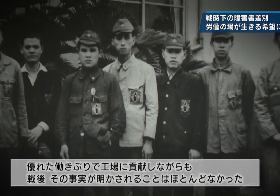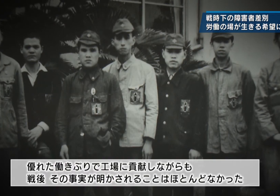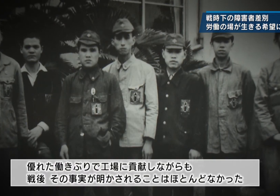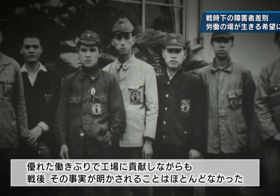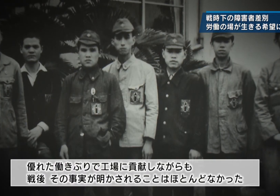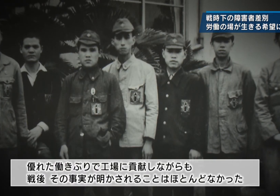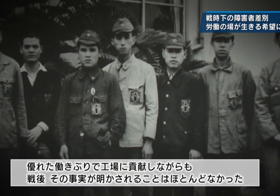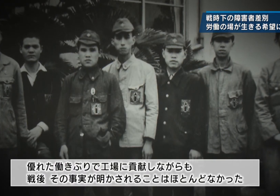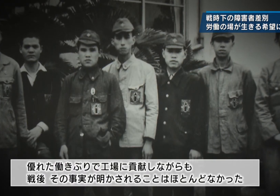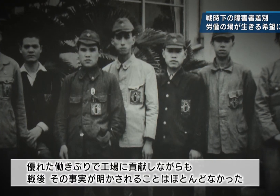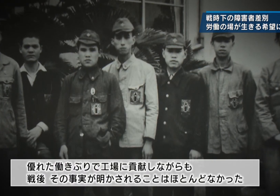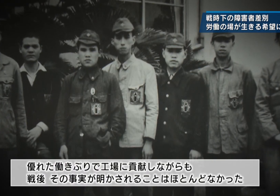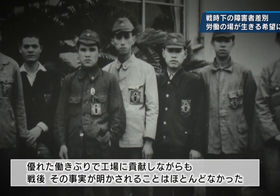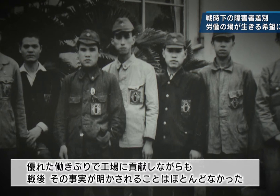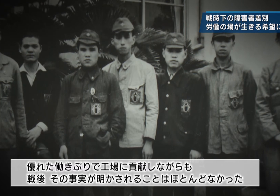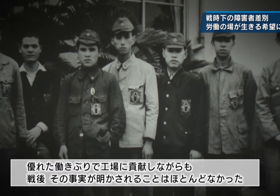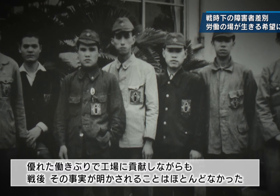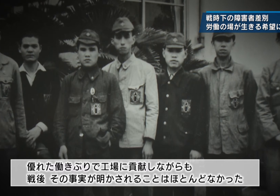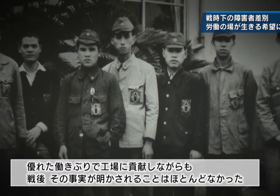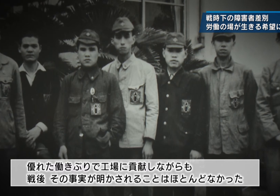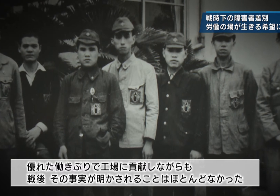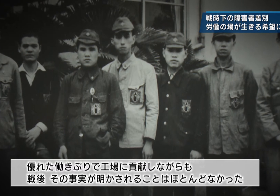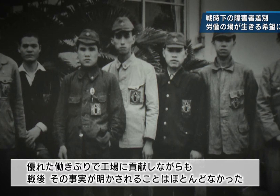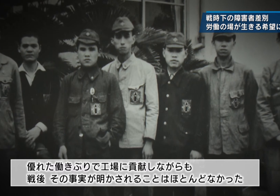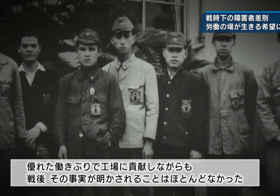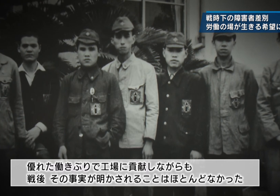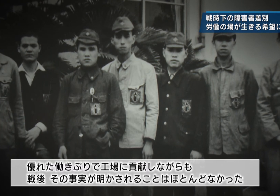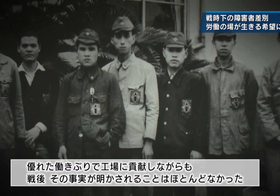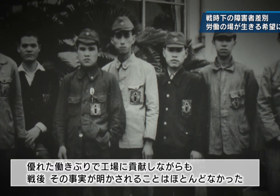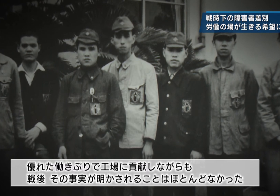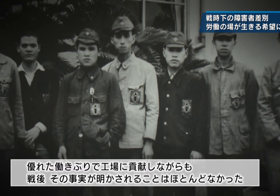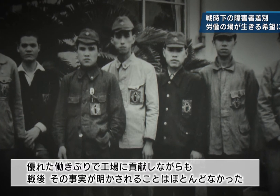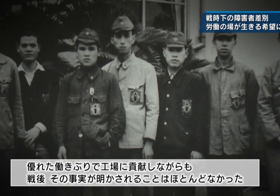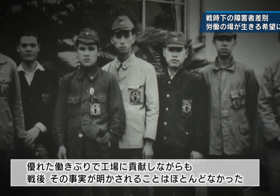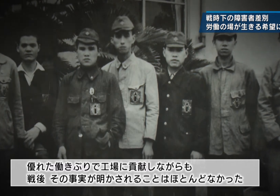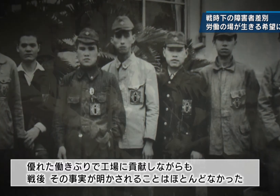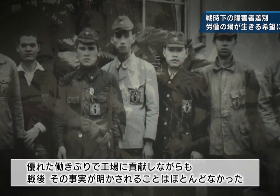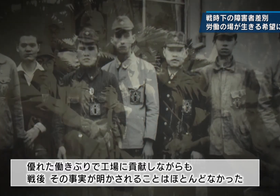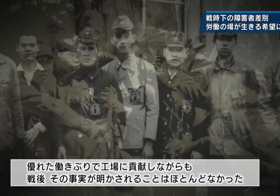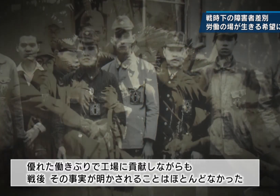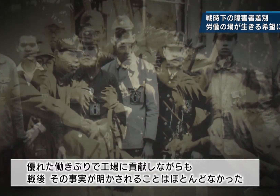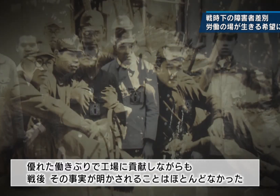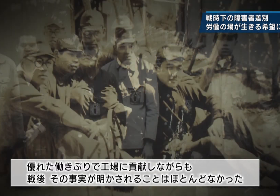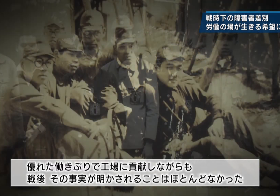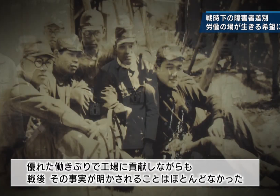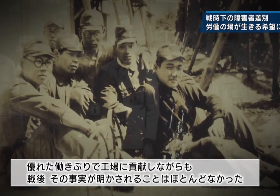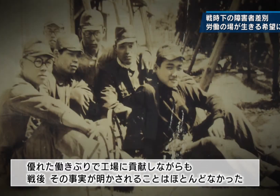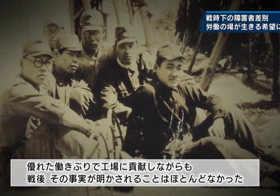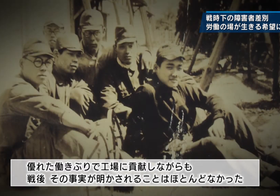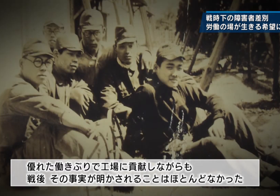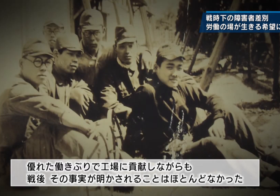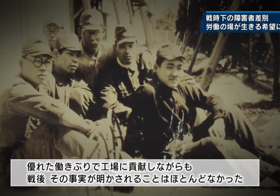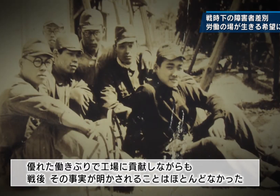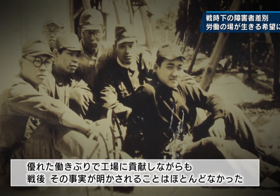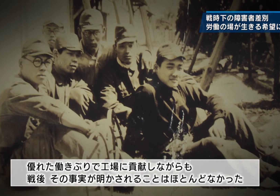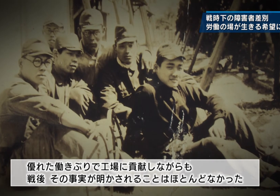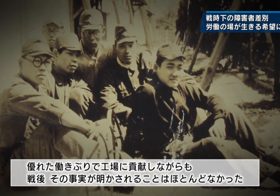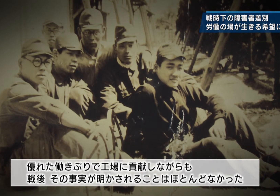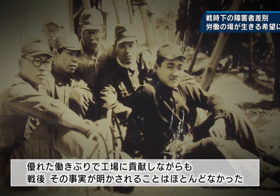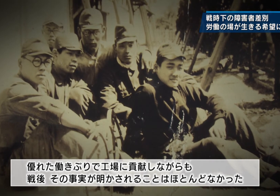優れた働きぶりで向上に貢献しながらも戦後その事実が明かされることはほとんど